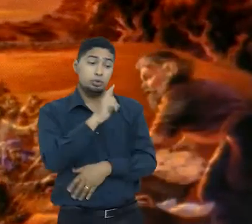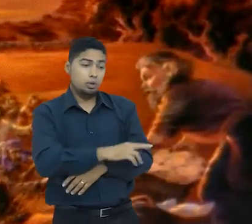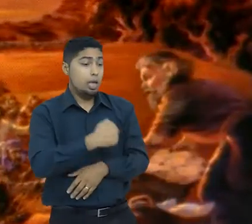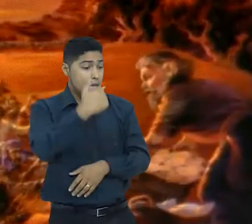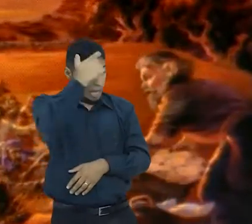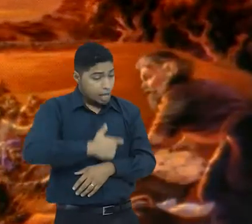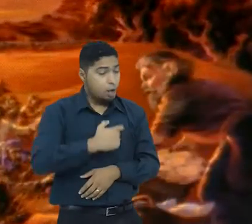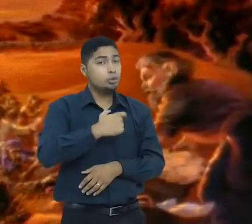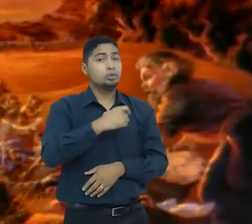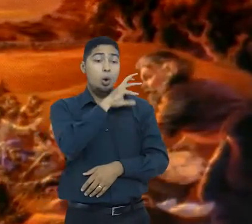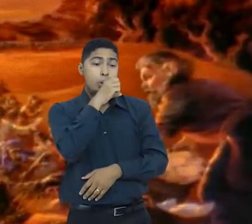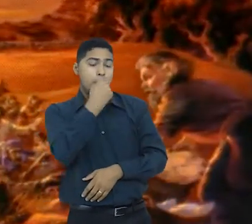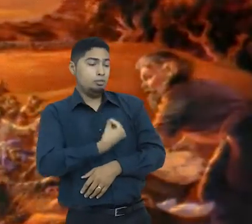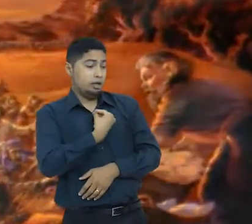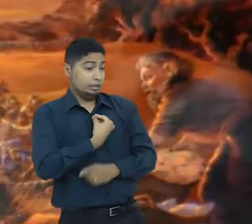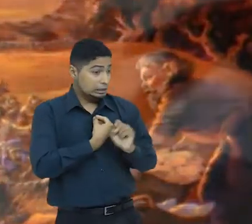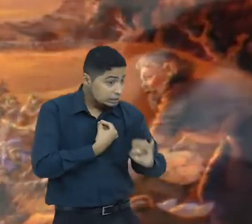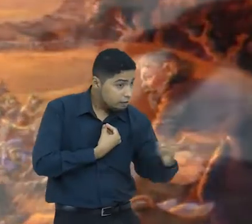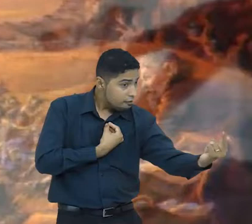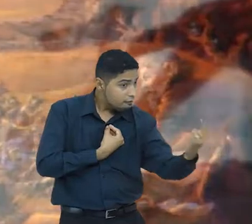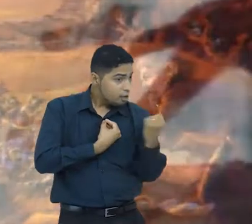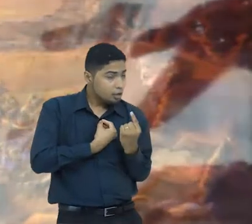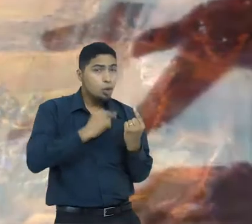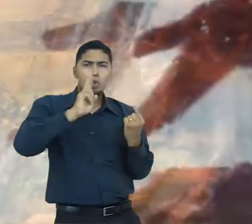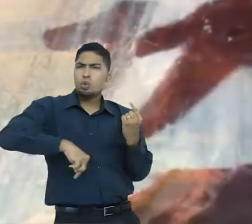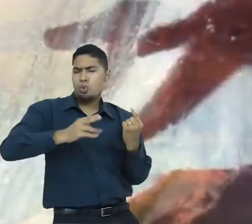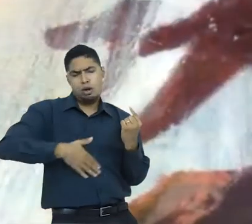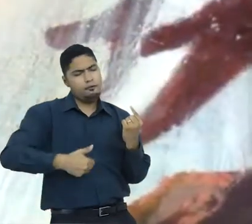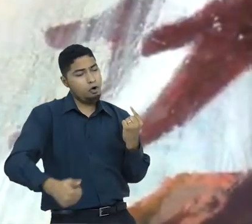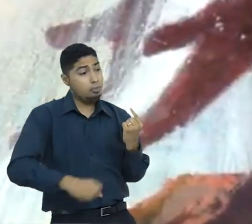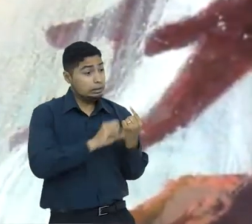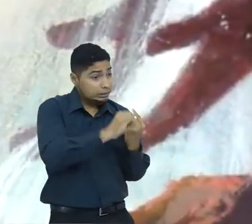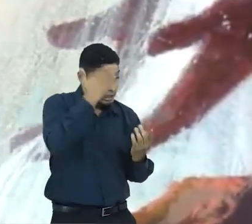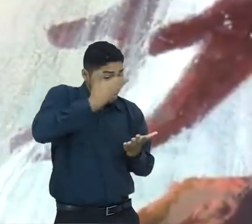mim nunca terá fome. Quem crer em mim nunca terá sede."